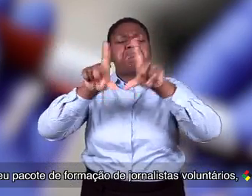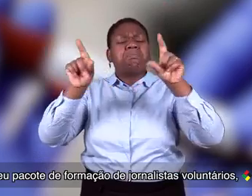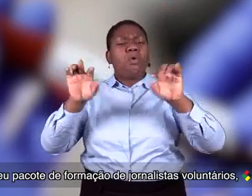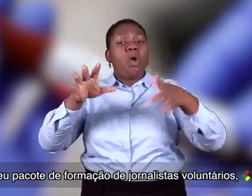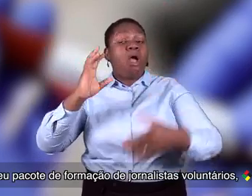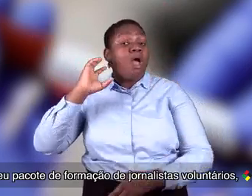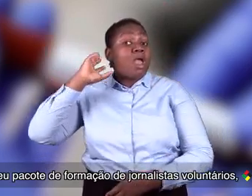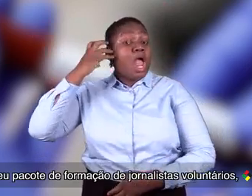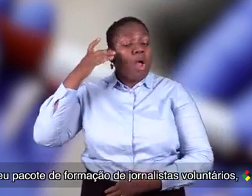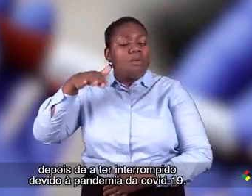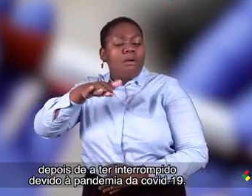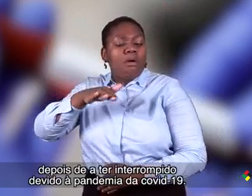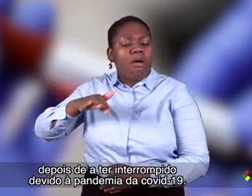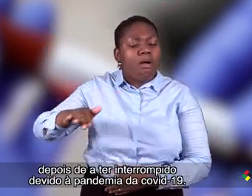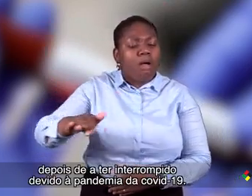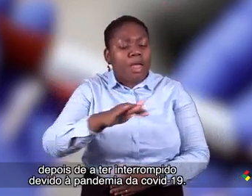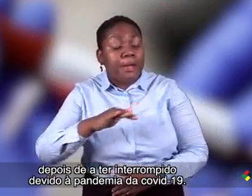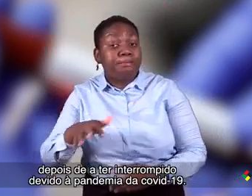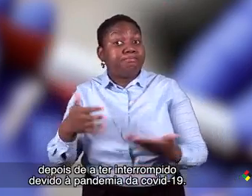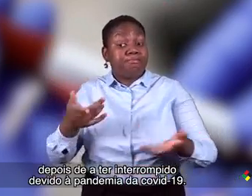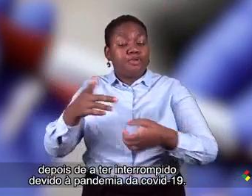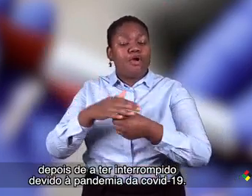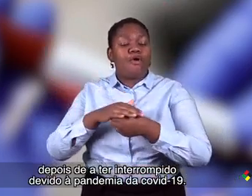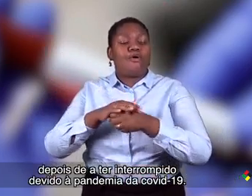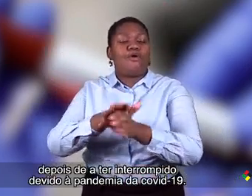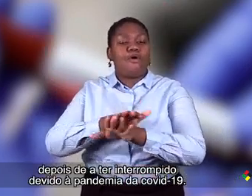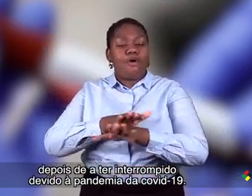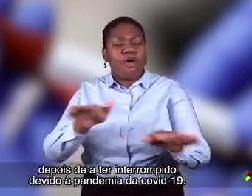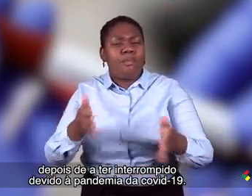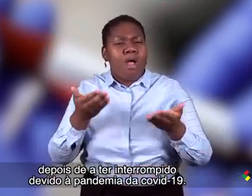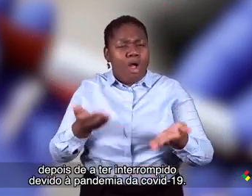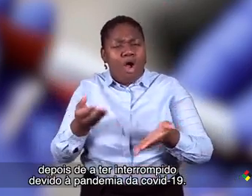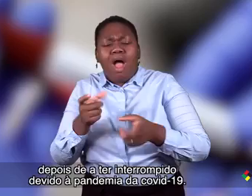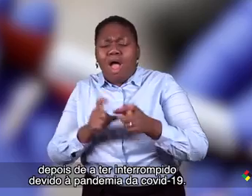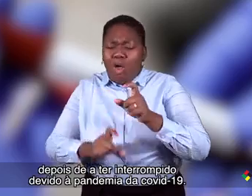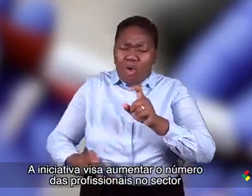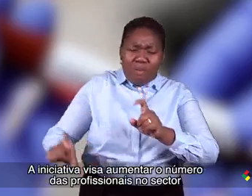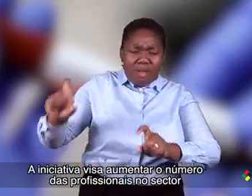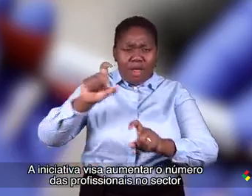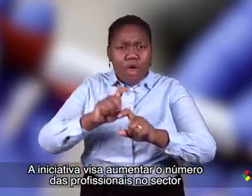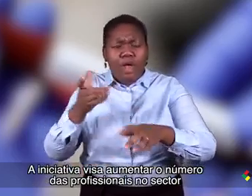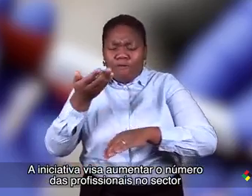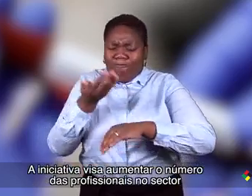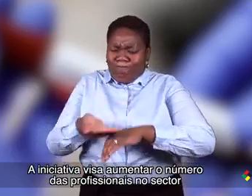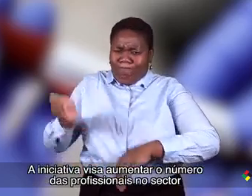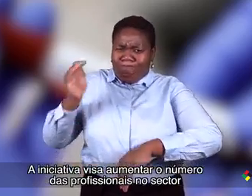jornalistas voluntários, depois de ter interrompido devido à pandemia da Covid-19. A iniciativa visa aumentar o número